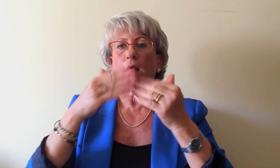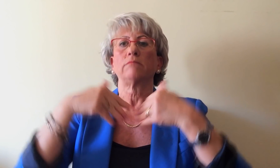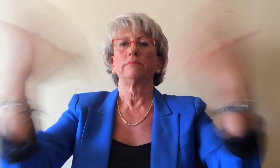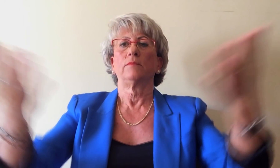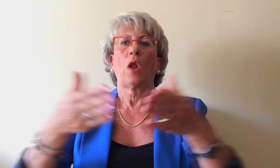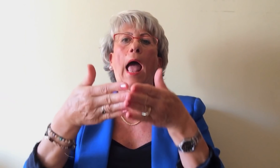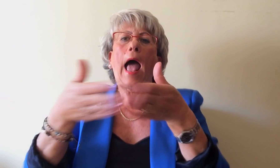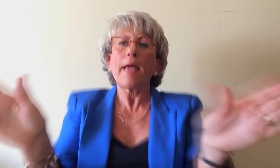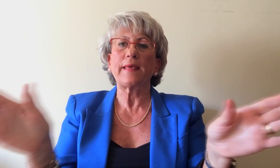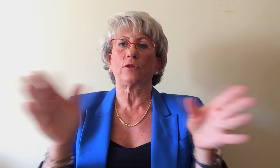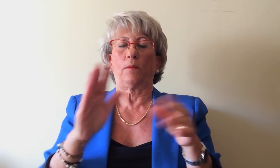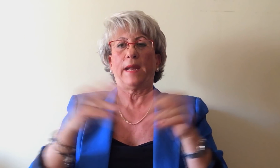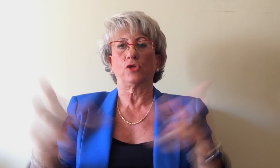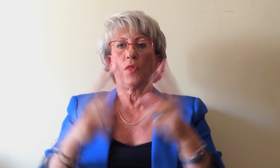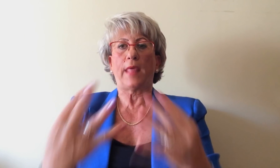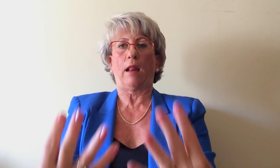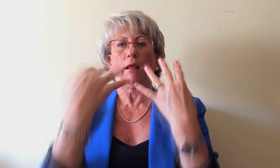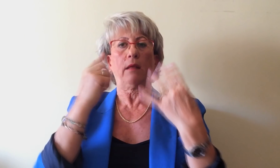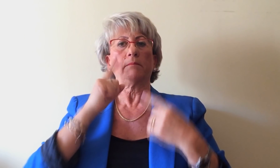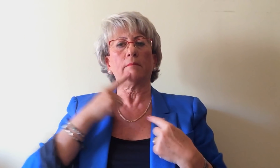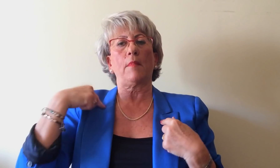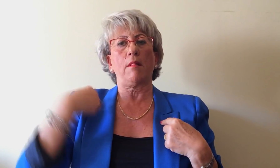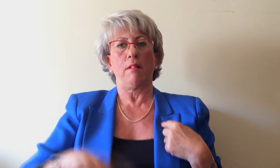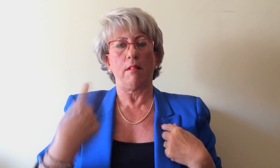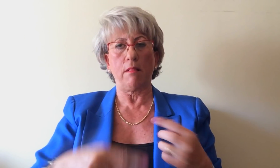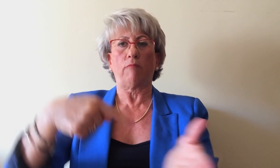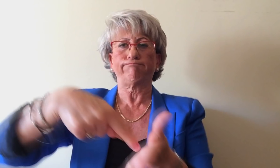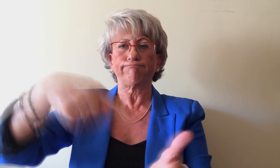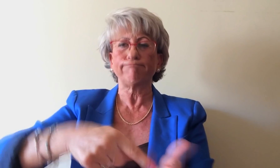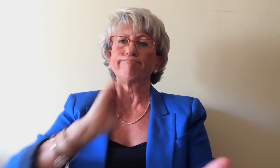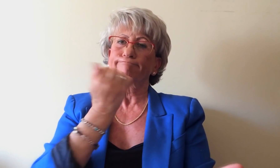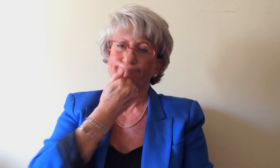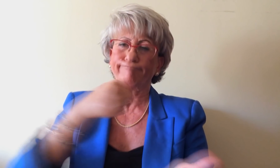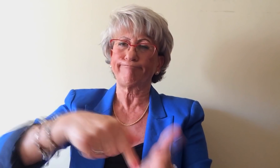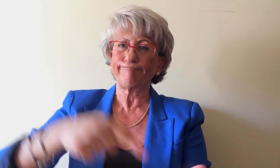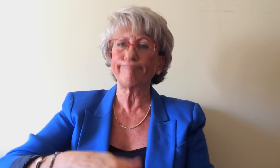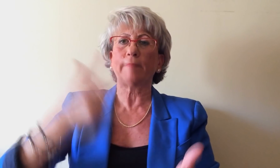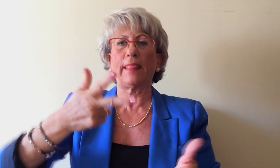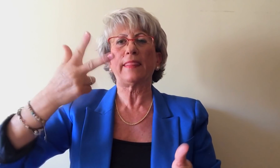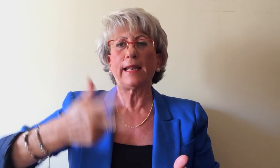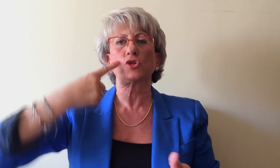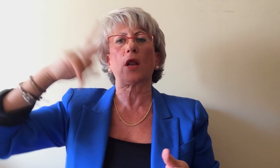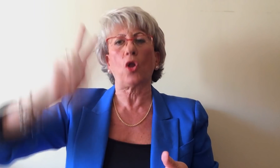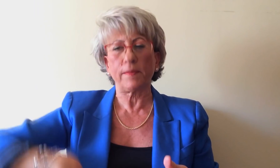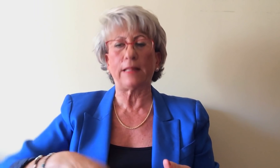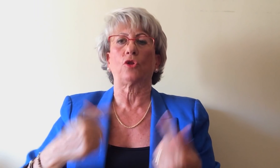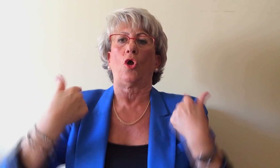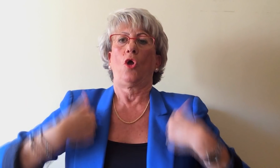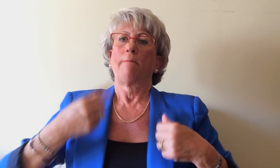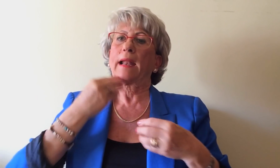de visibilitzar i donar un cop d'atenció a la llengua de signes i a les persones sordes exigint els nostres drets i el reconeixement per millorar